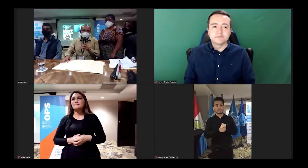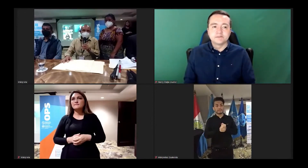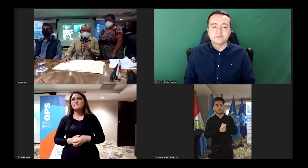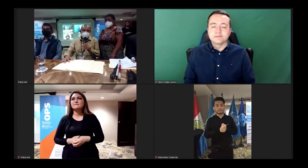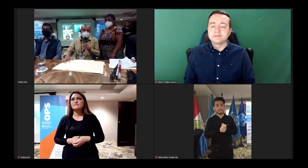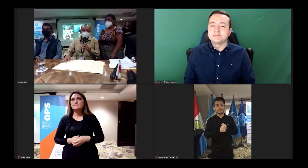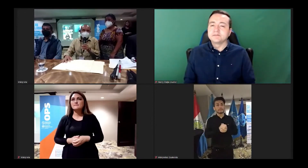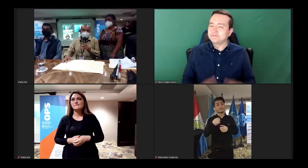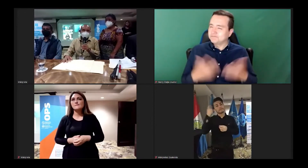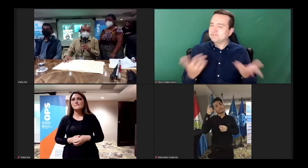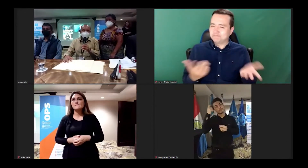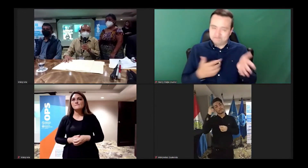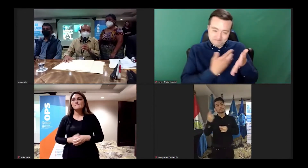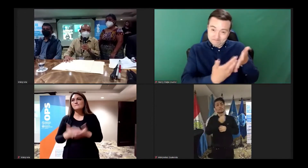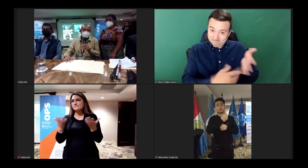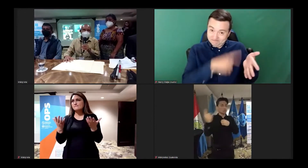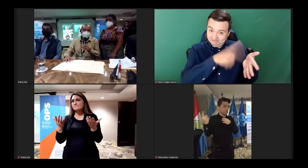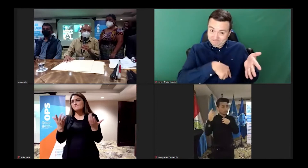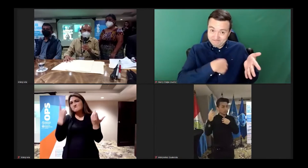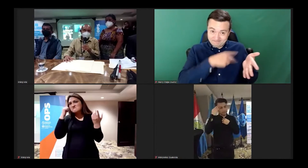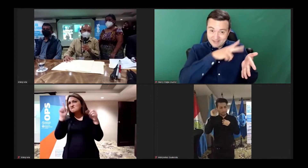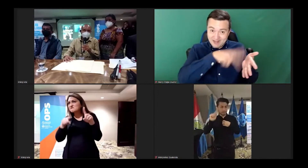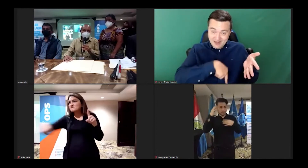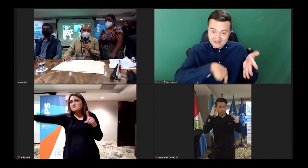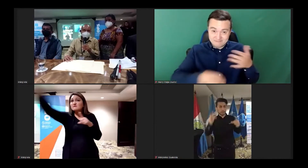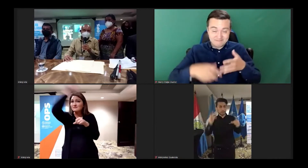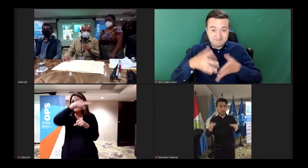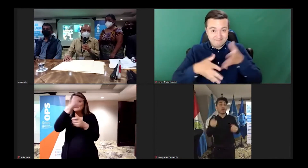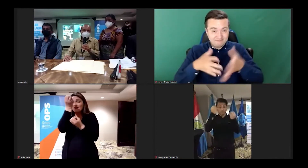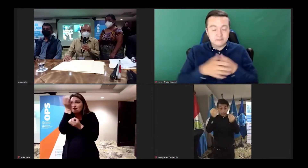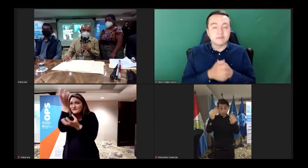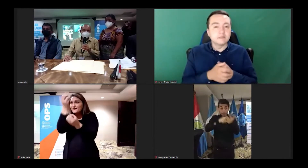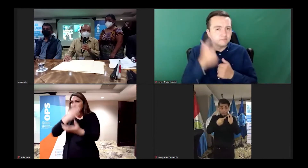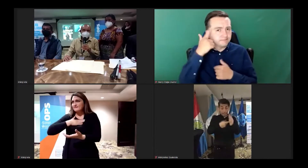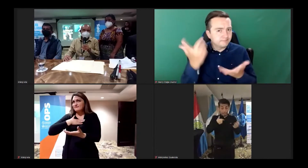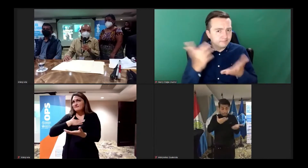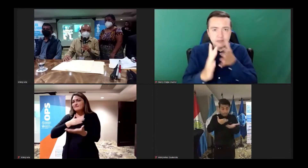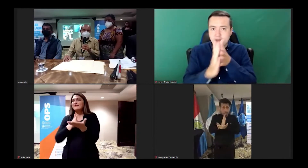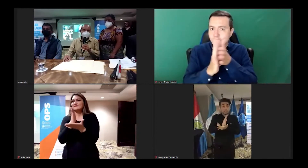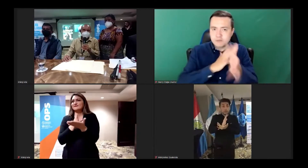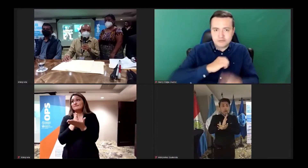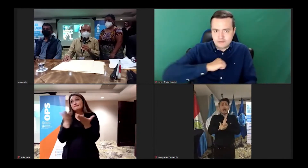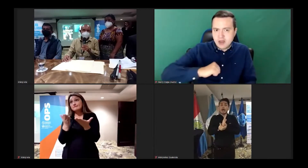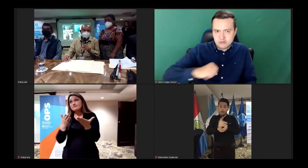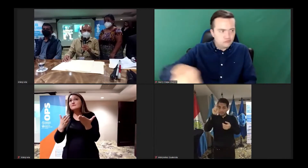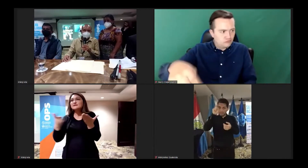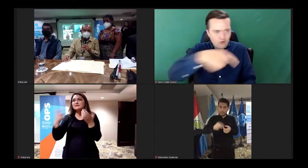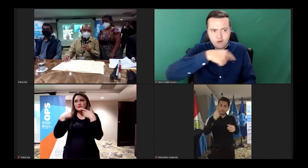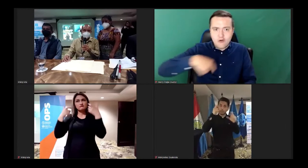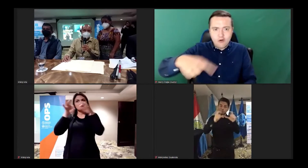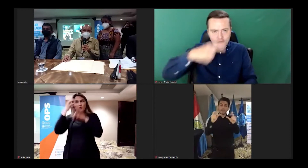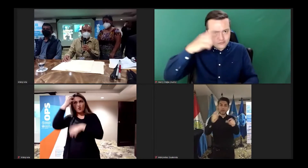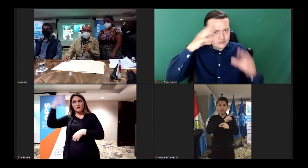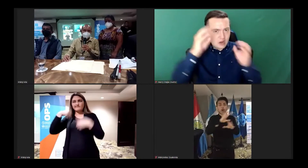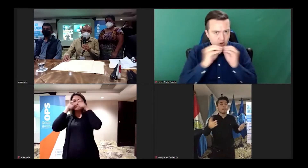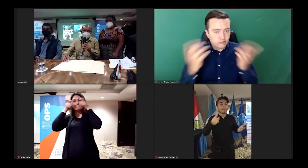Yo pienso que todos estamos de acuerdo en esto. La información es un derecho y como tal debemos de velar por su